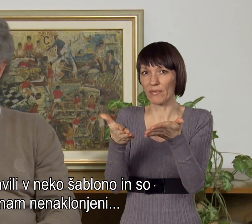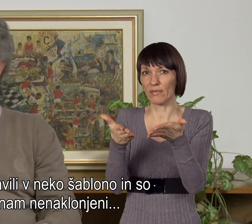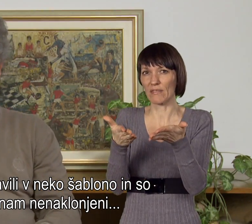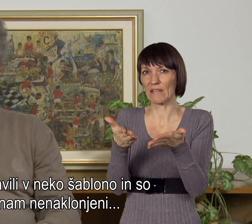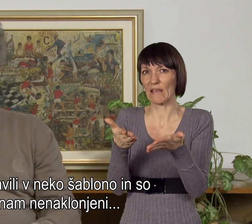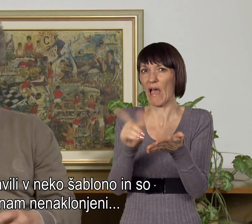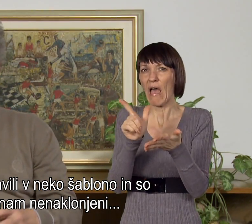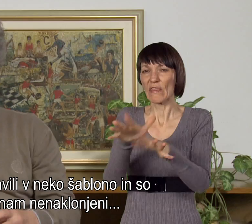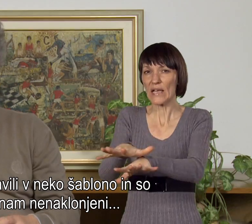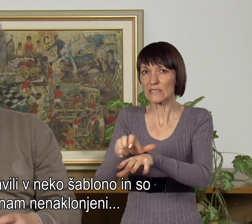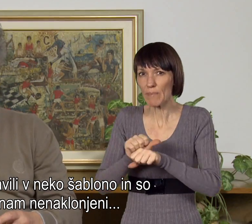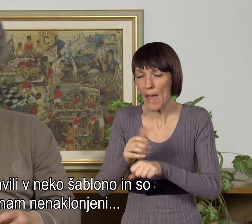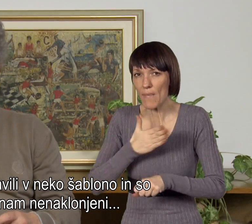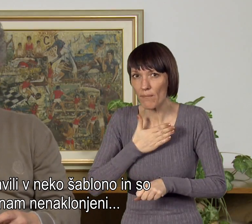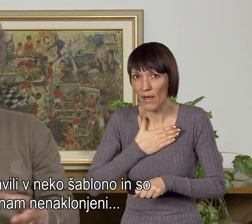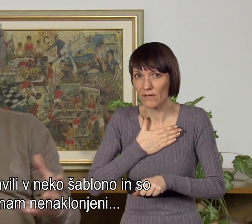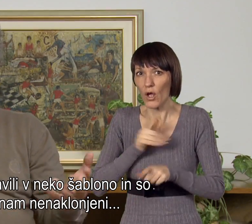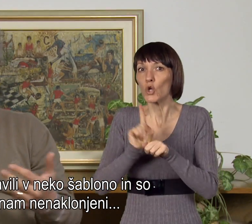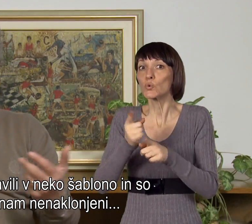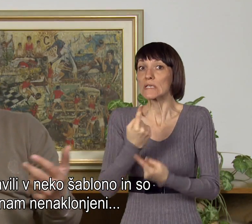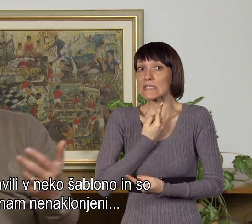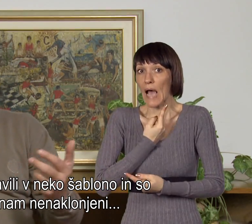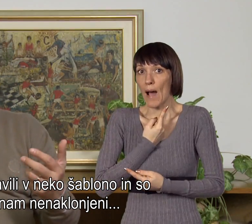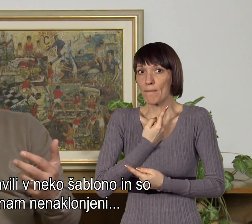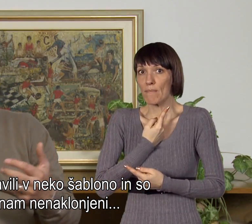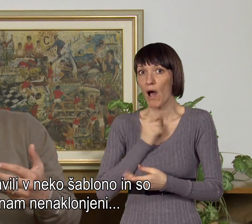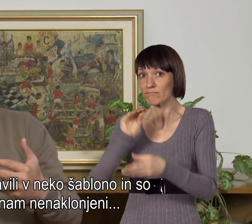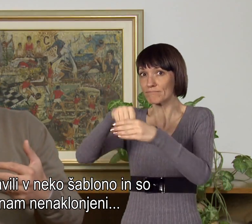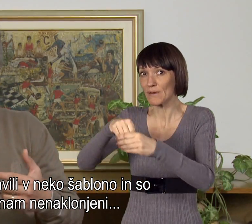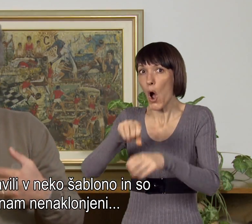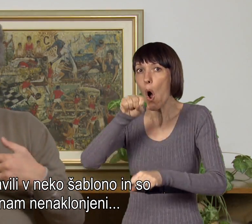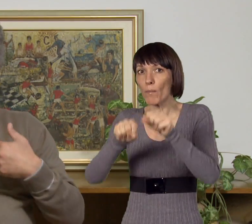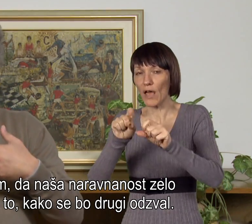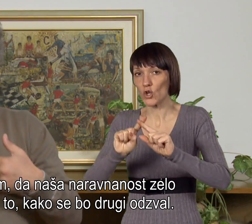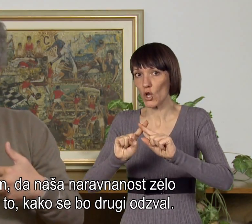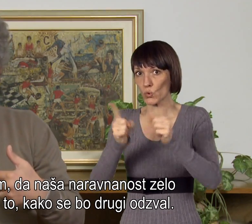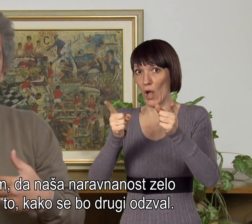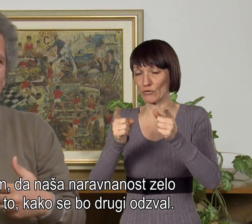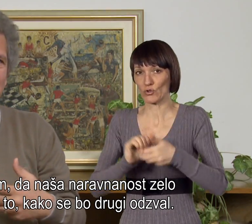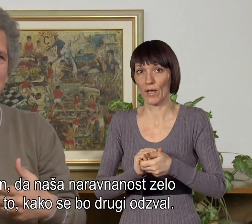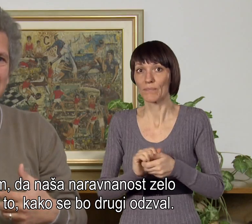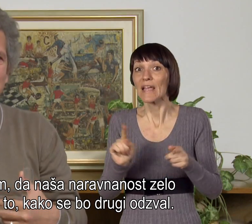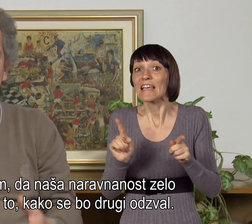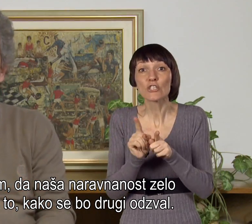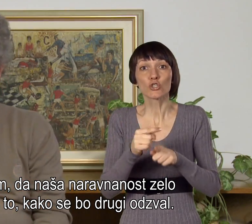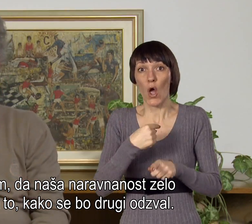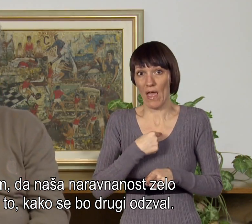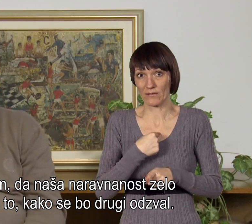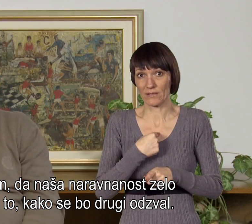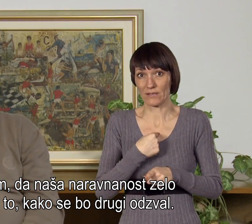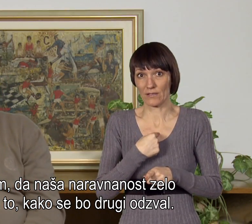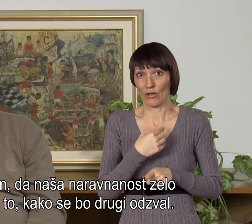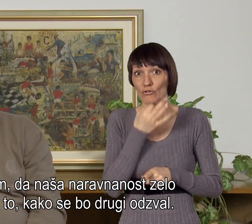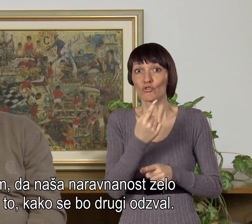da so nam recimo nenaklonjeni ali kakorkoli. In enako velja, ko se mi z